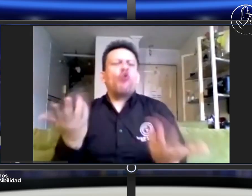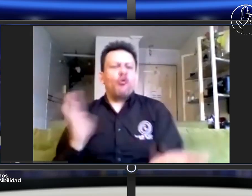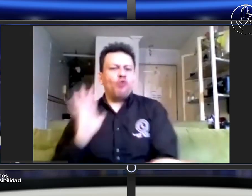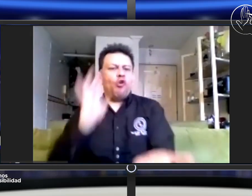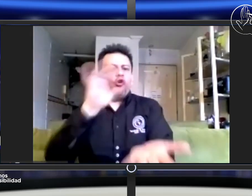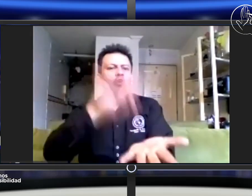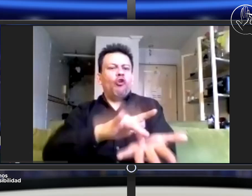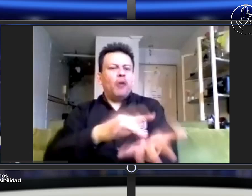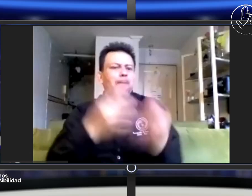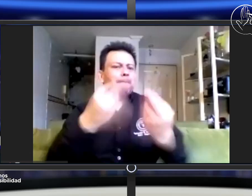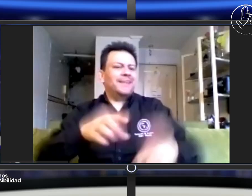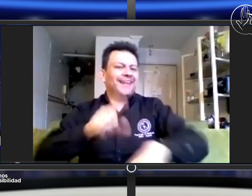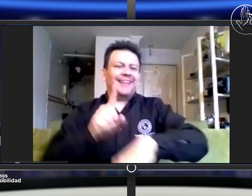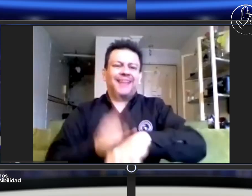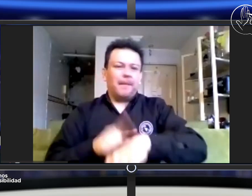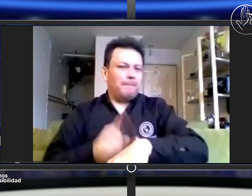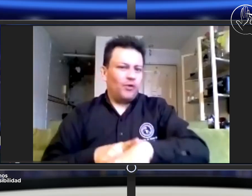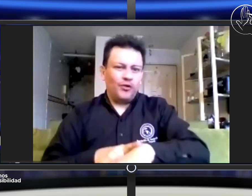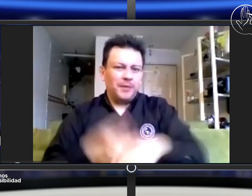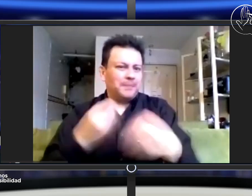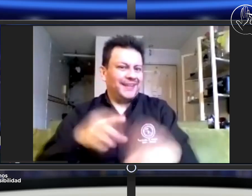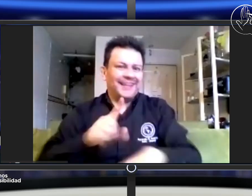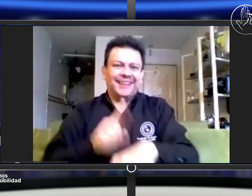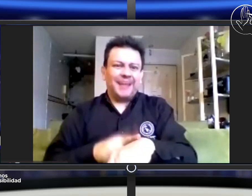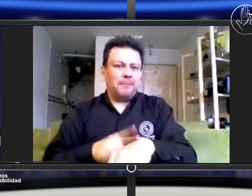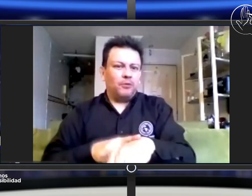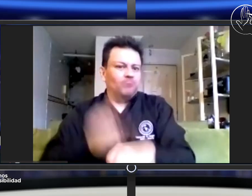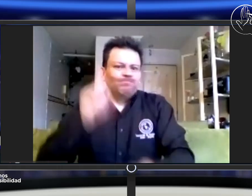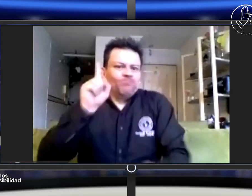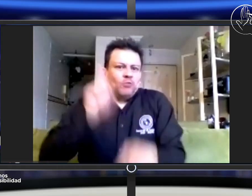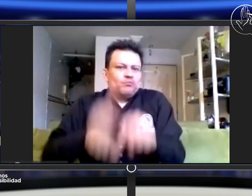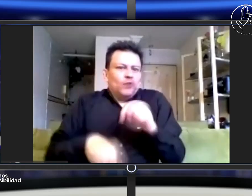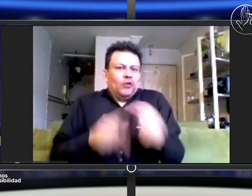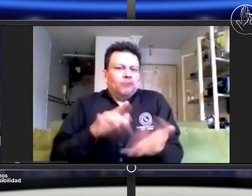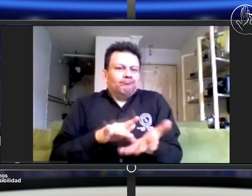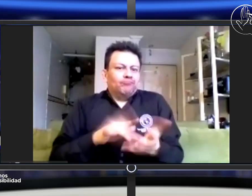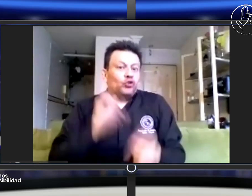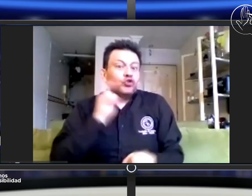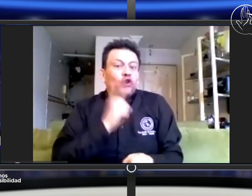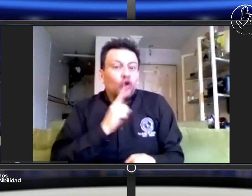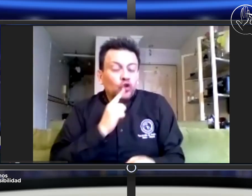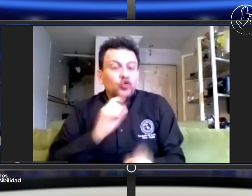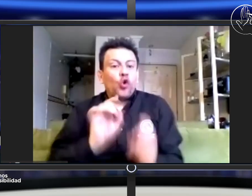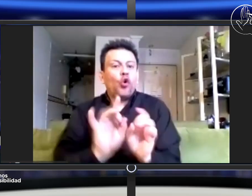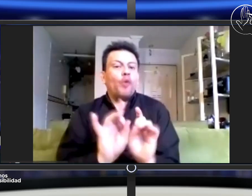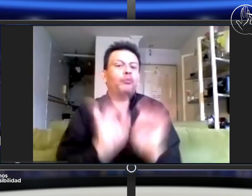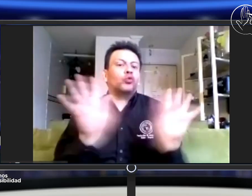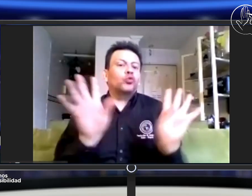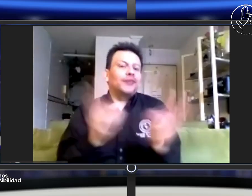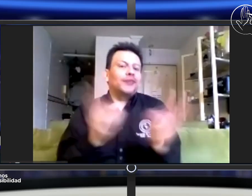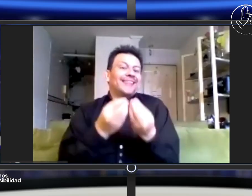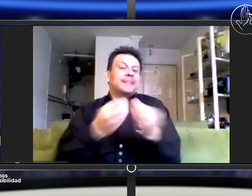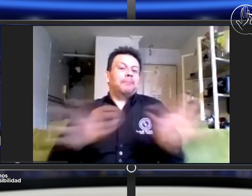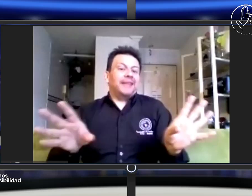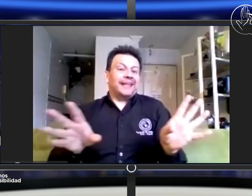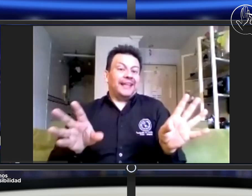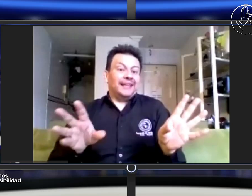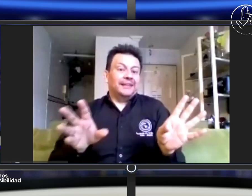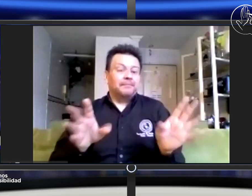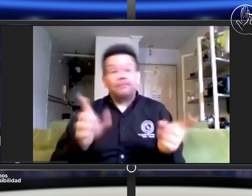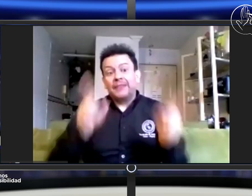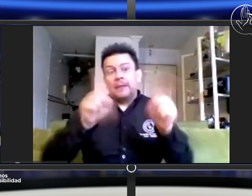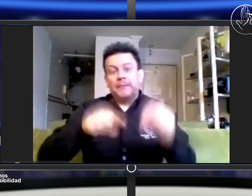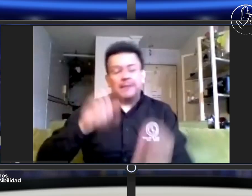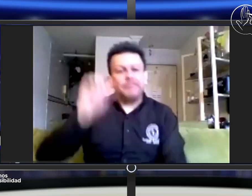hicimos la exigencia de servicio de interpretación, pero no estaba. Entonces nos hicieron perder el tiempo. Entonces no podemos participar.